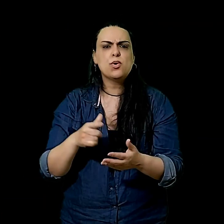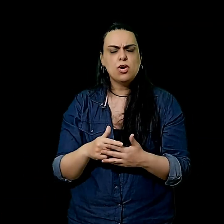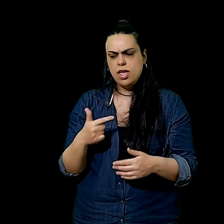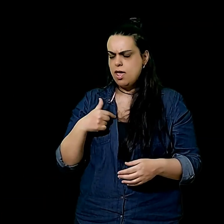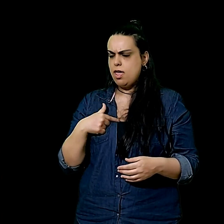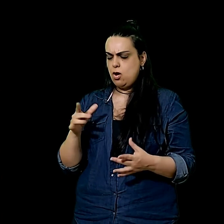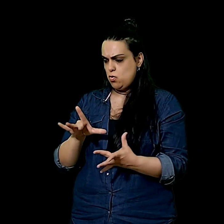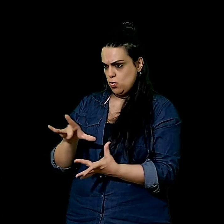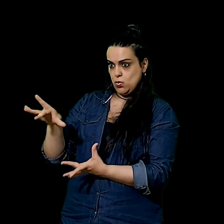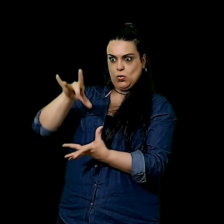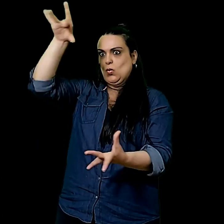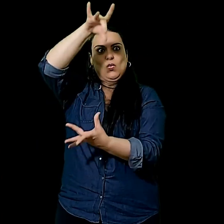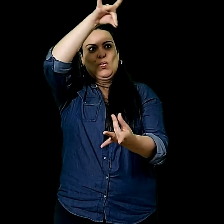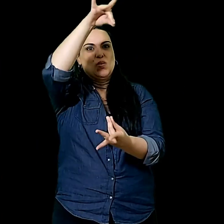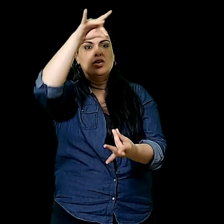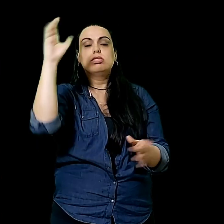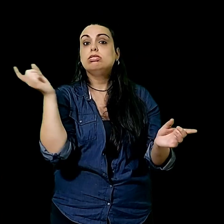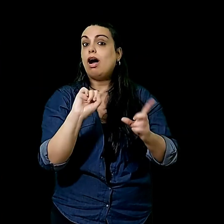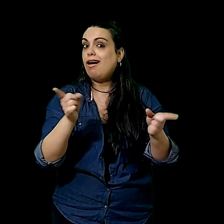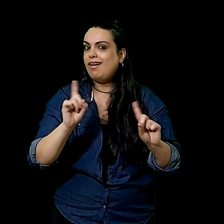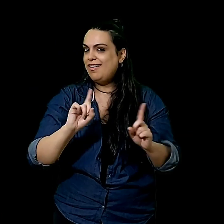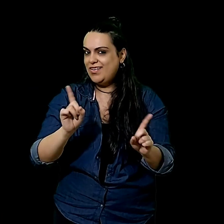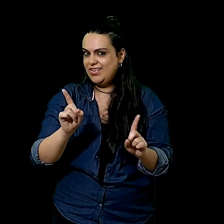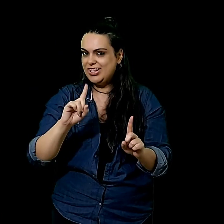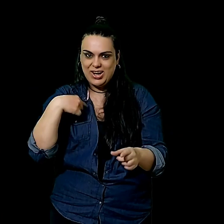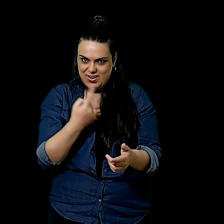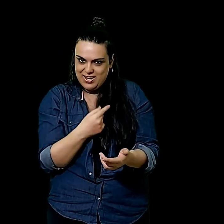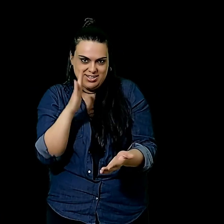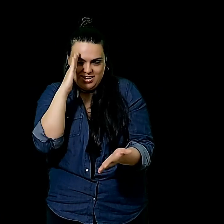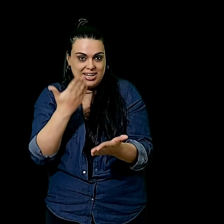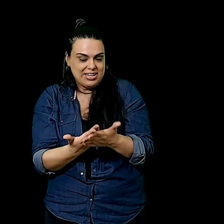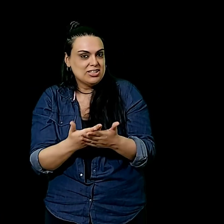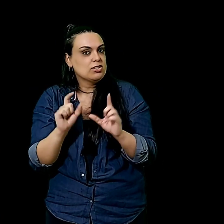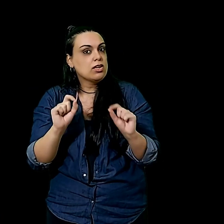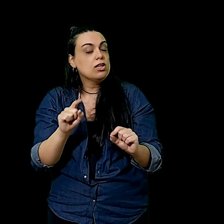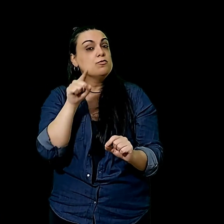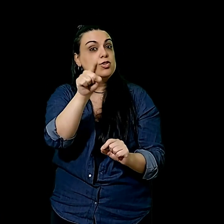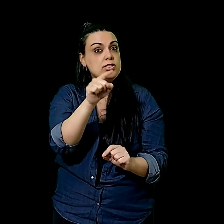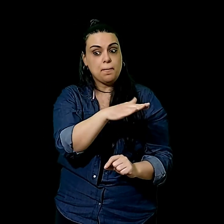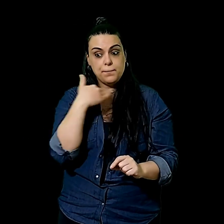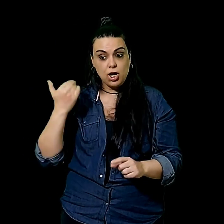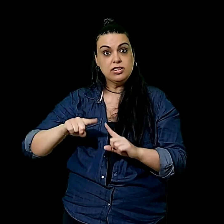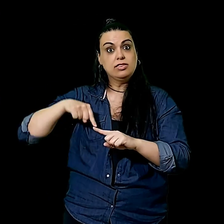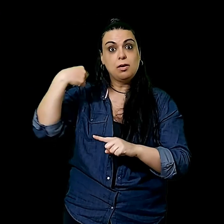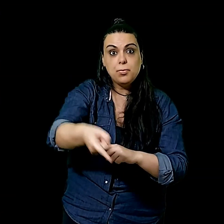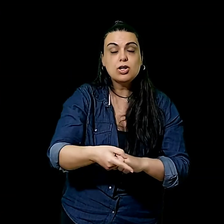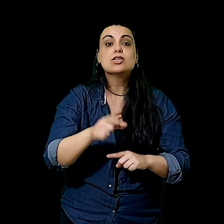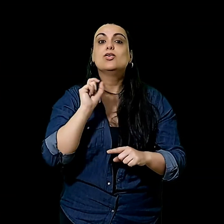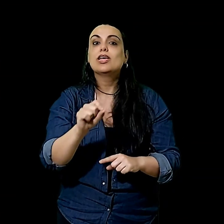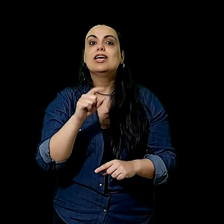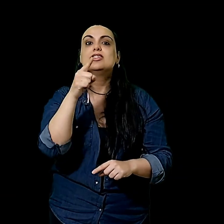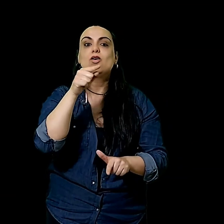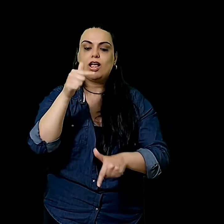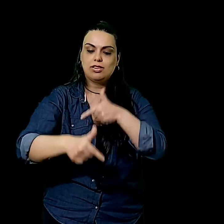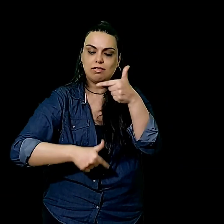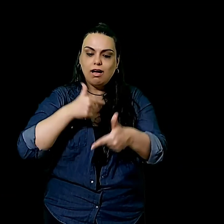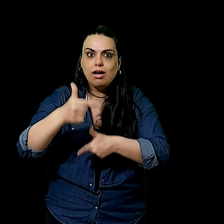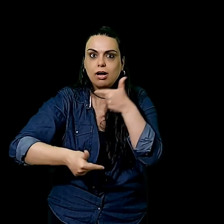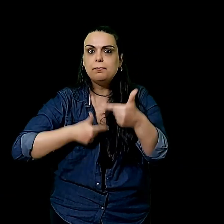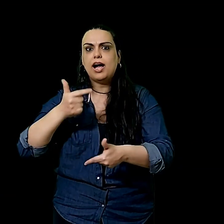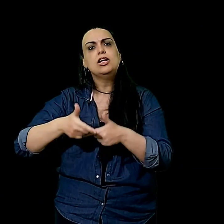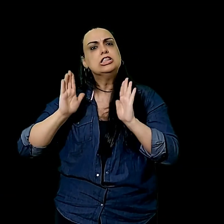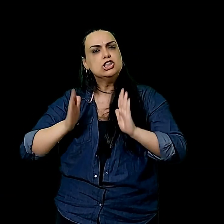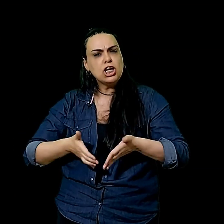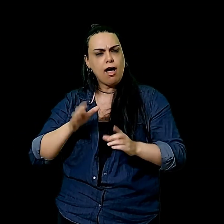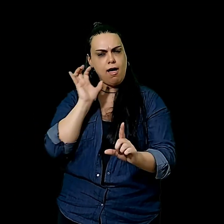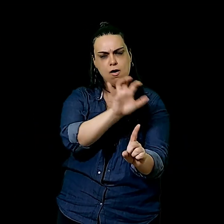vou aparecer em espírito depois? Não, nós não cremos nisso. Até depois da sua morte, reverberando através das suas obras. É por isso